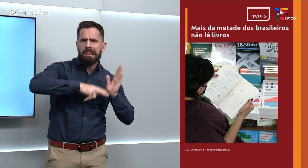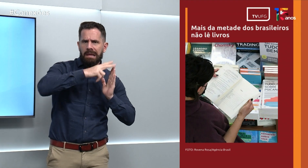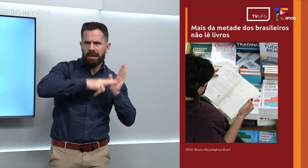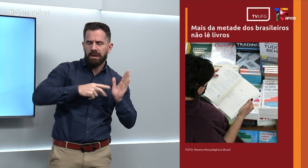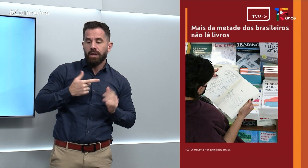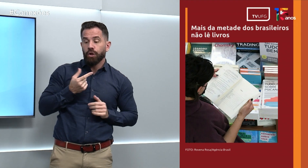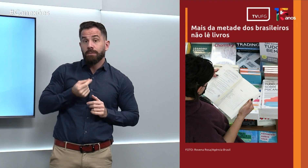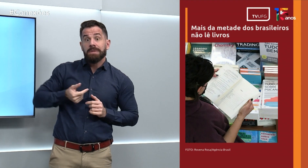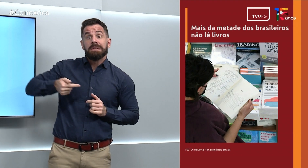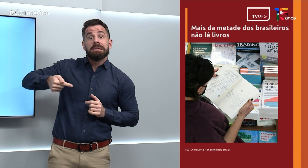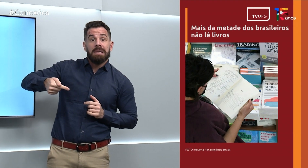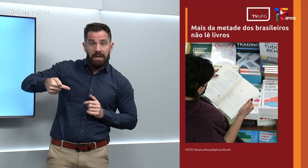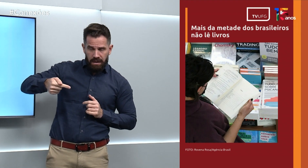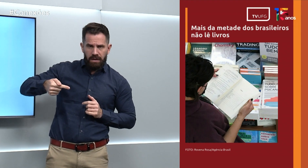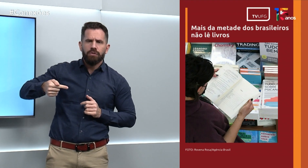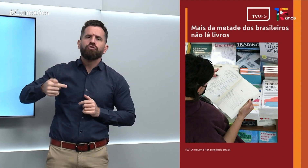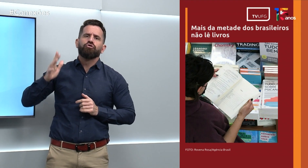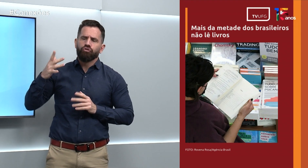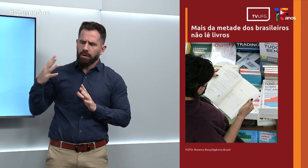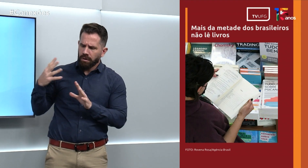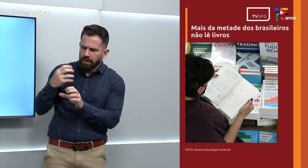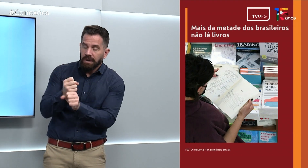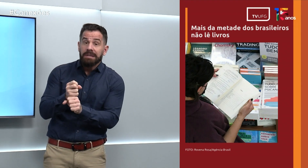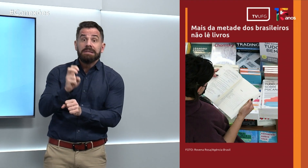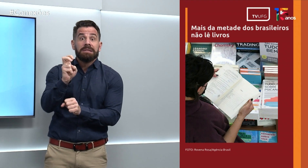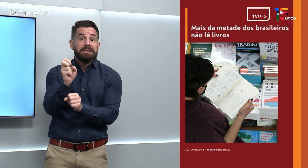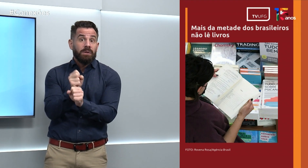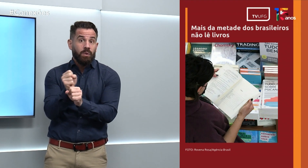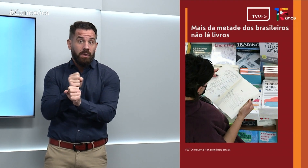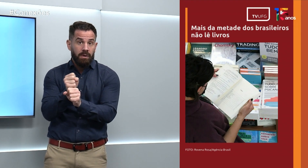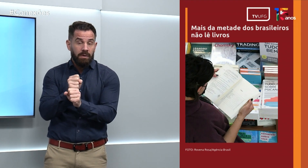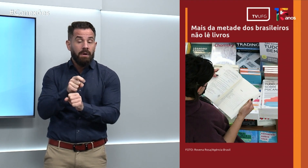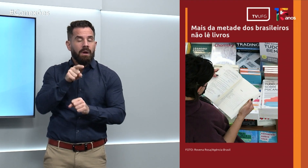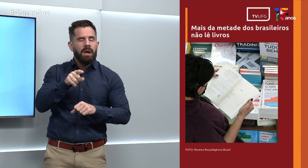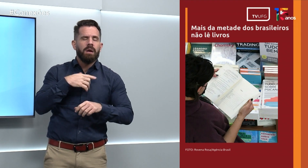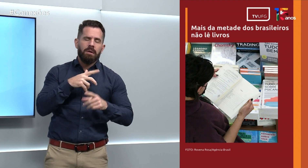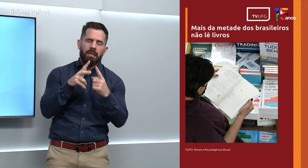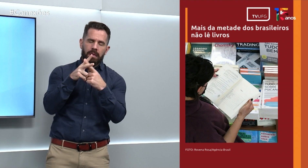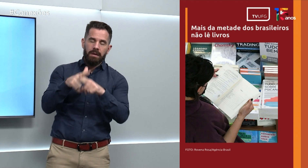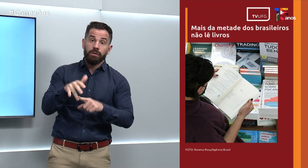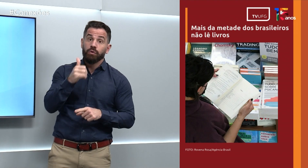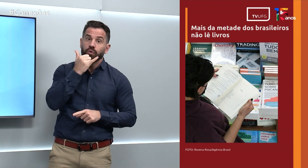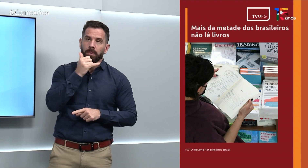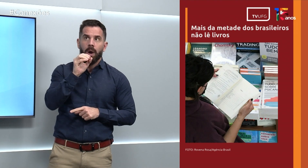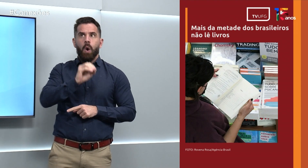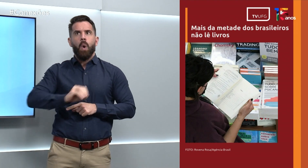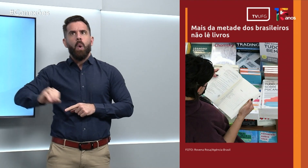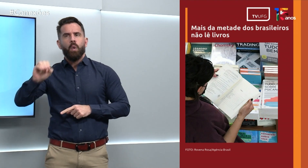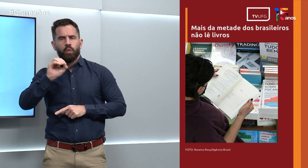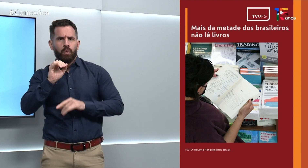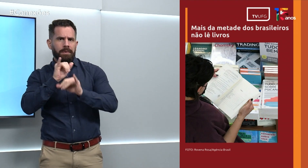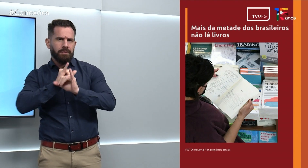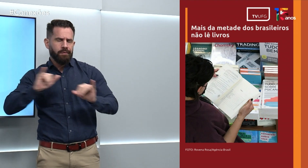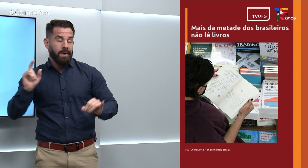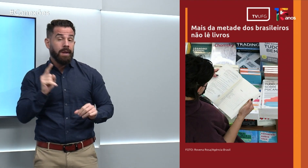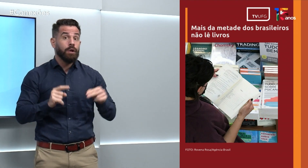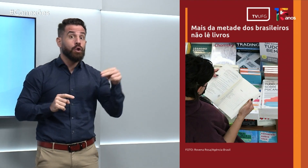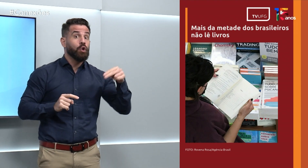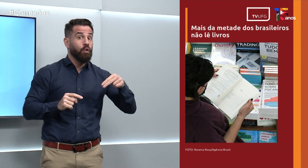a cada 5 anos. Vou fazer só uma correção, ela foi divulgada em novembro, viu? Não em outubro. Bom, e segundo esse